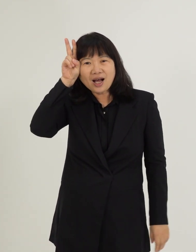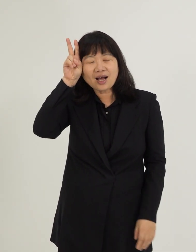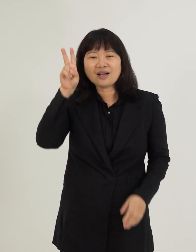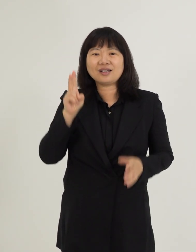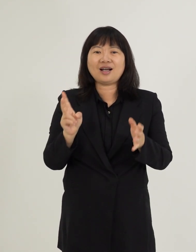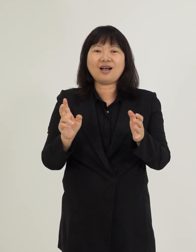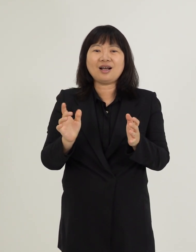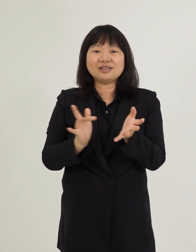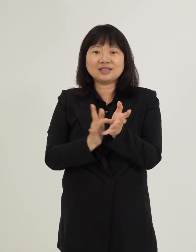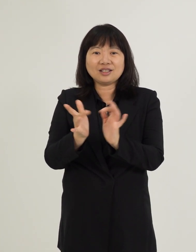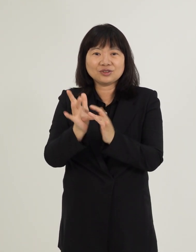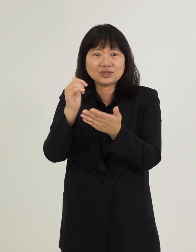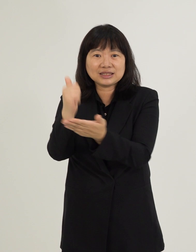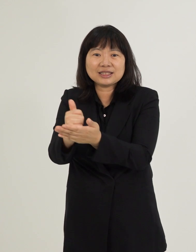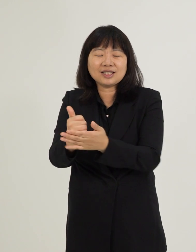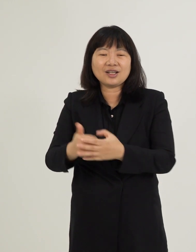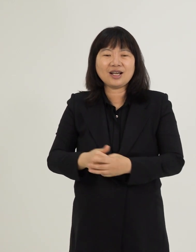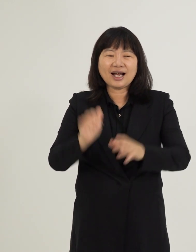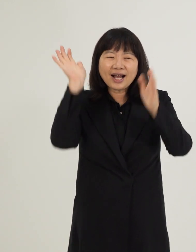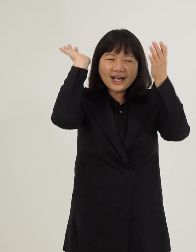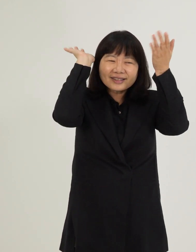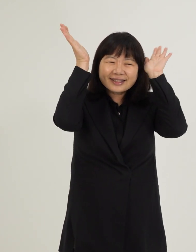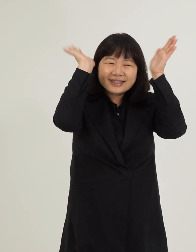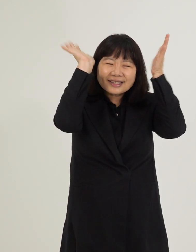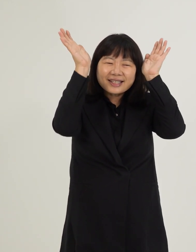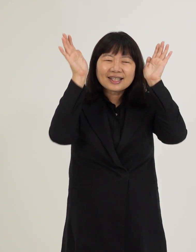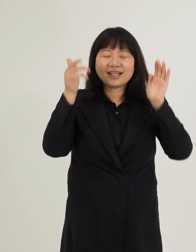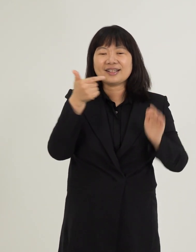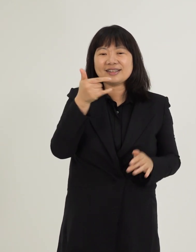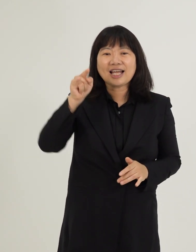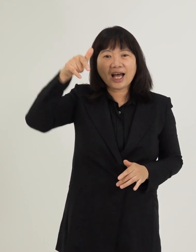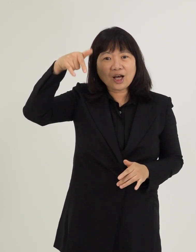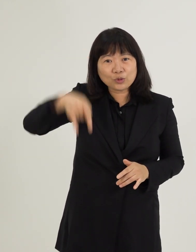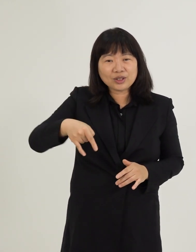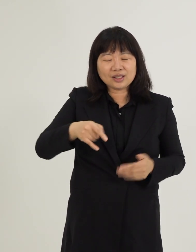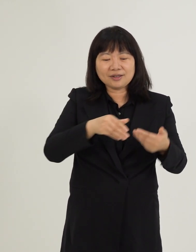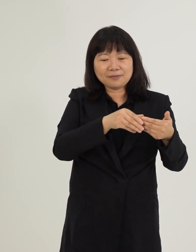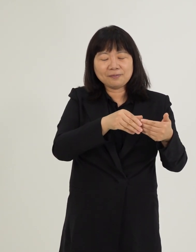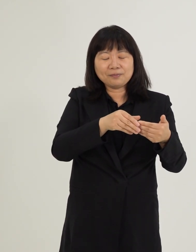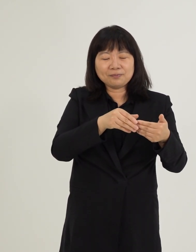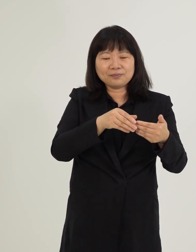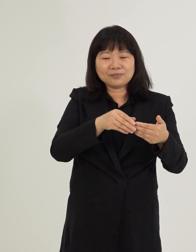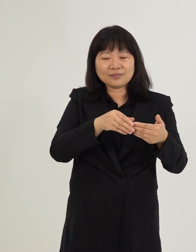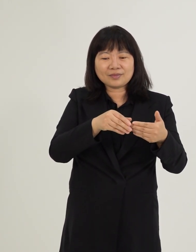갑작스럽게 예수님이 나귀 갖고 오라 그래가지고 또